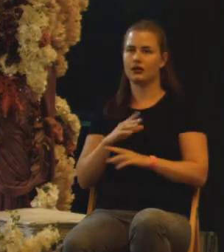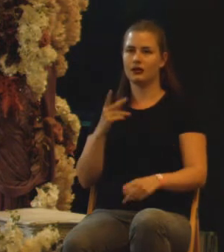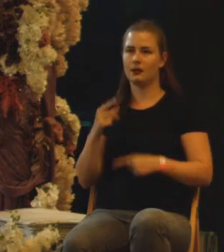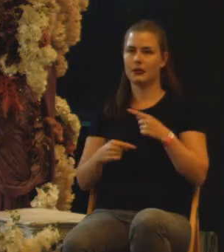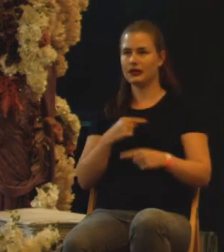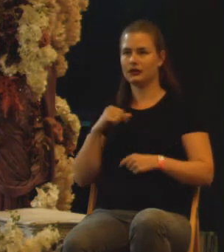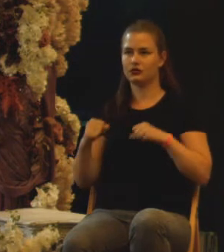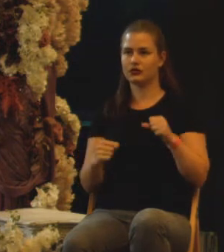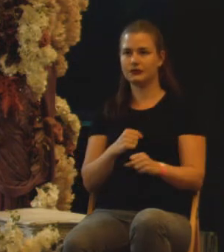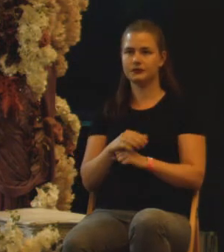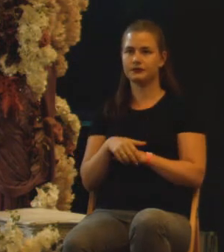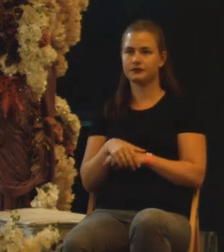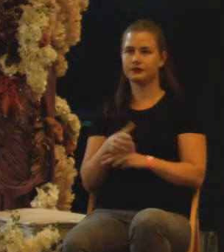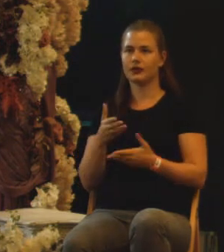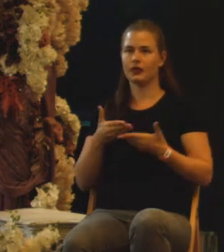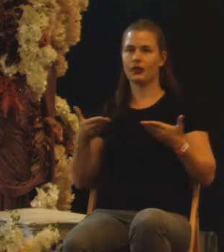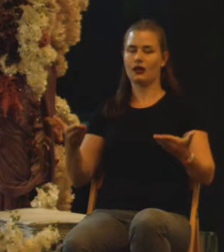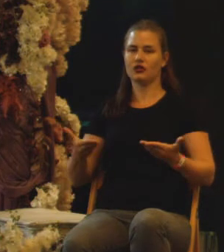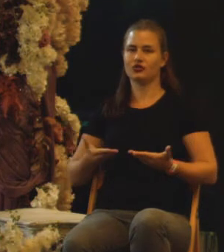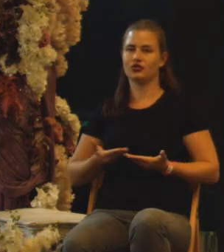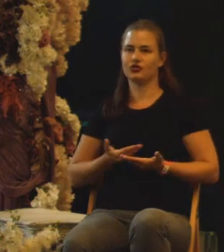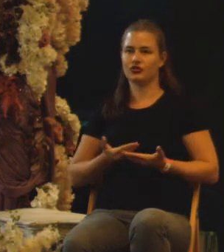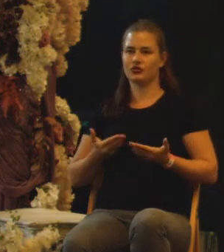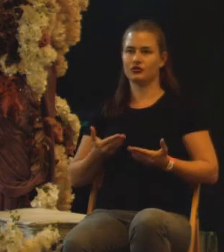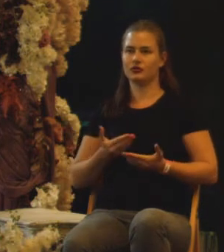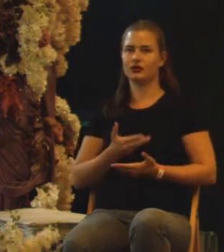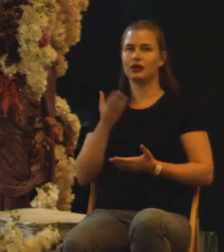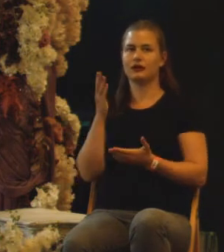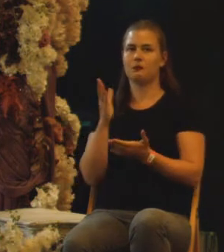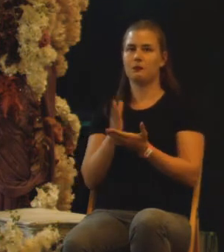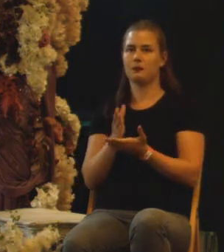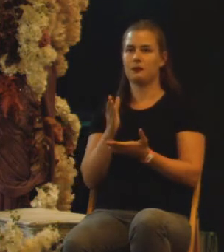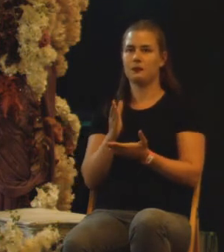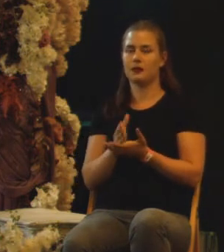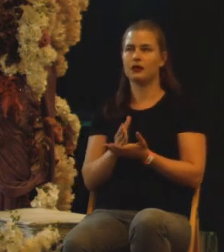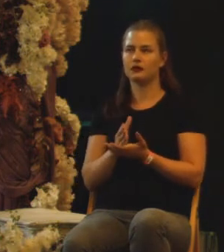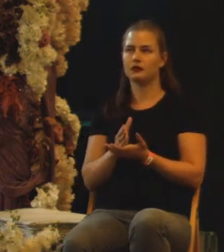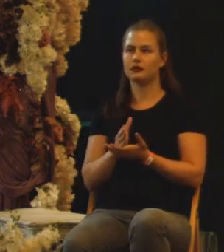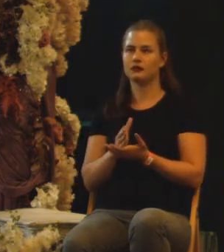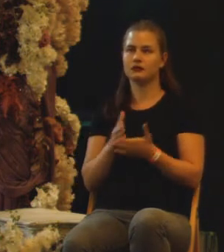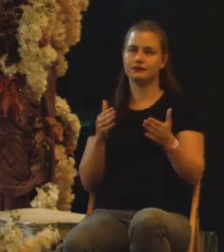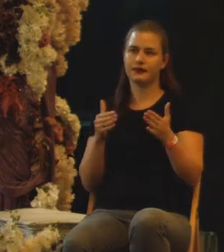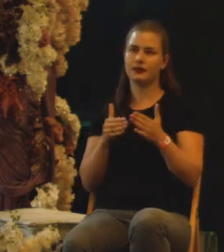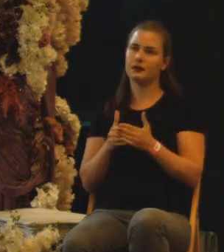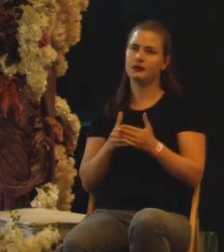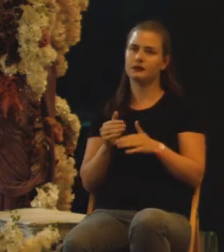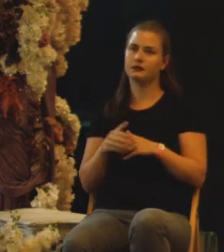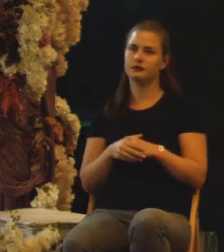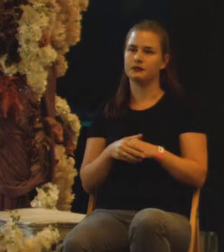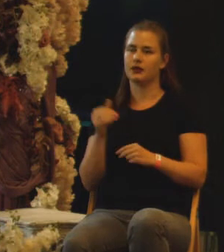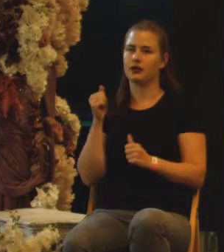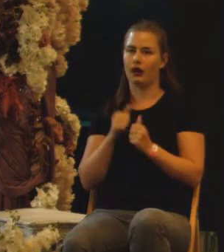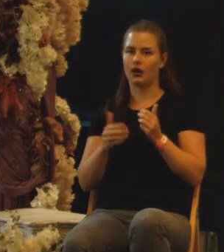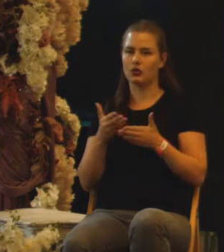бесконечен, ребят. Наша жизнь, она имеет, ну, лимит.